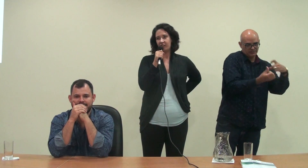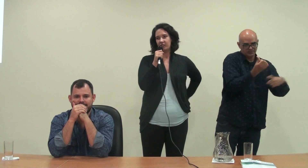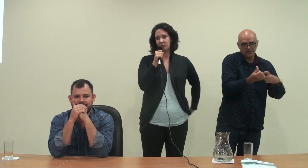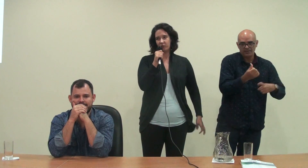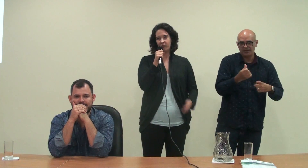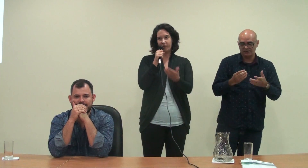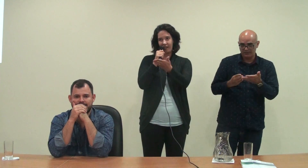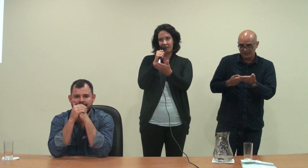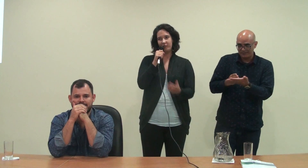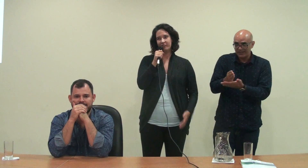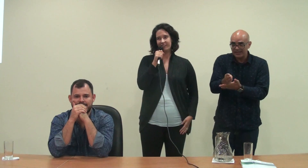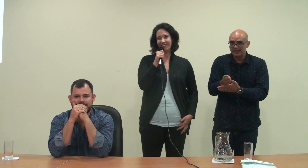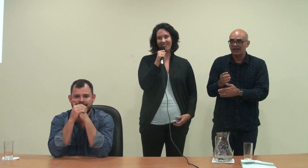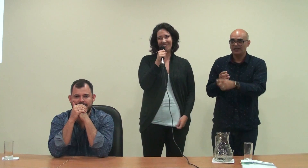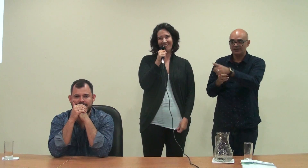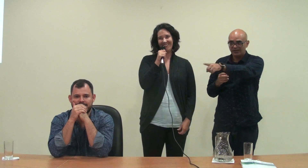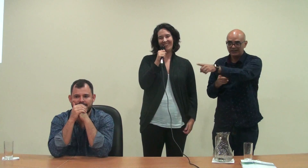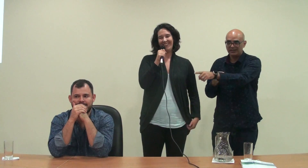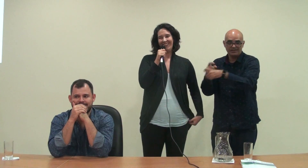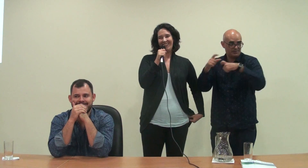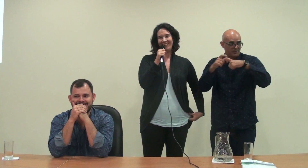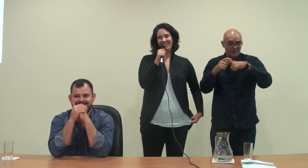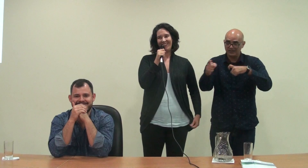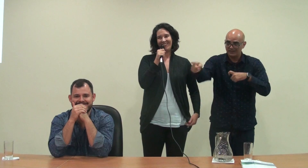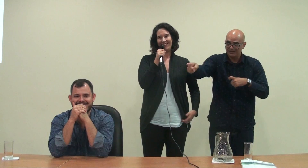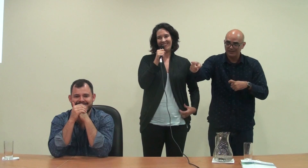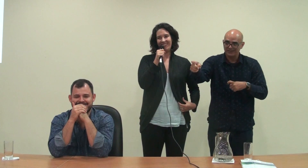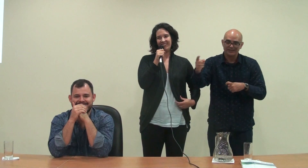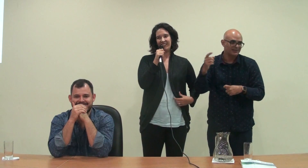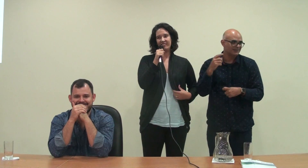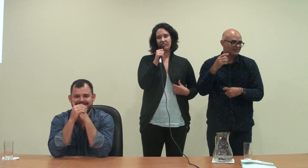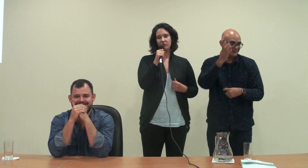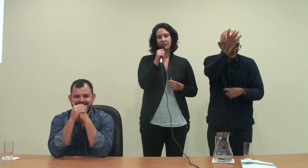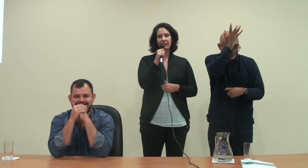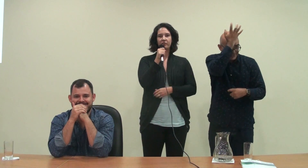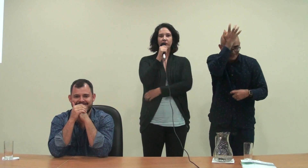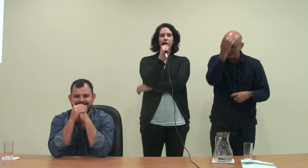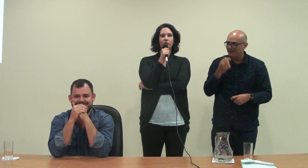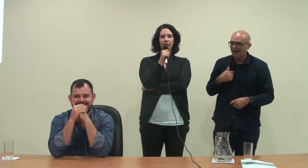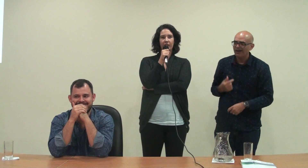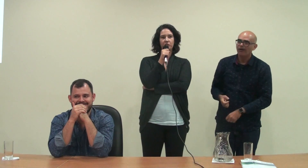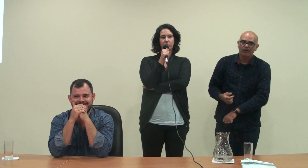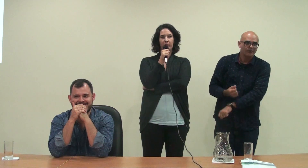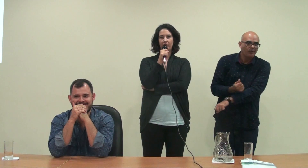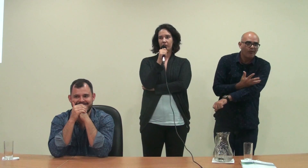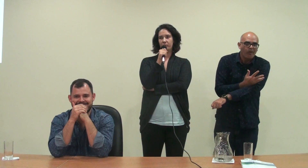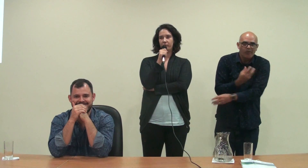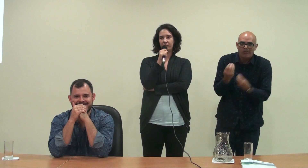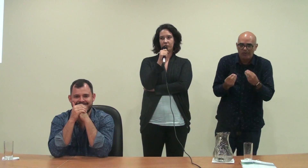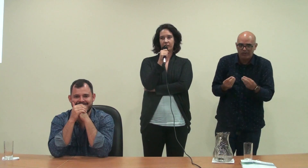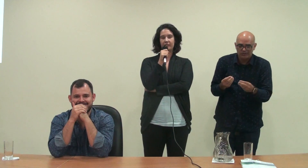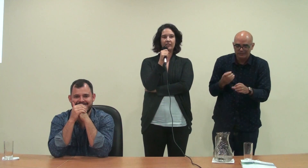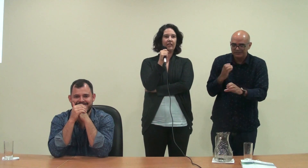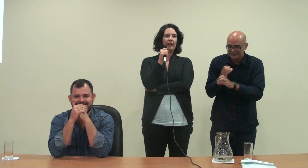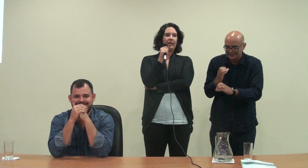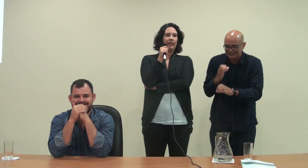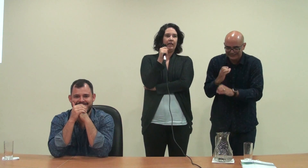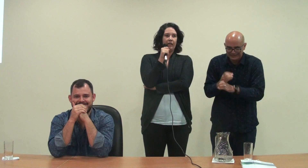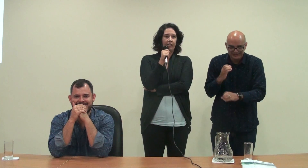com a entrada do Gabriel, né, que está aqui, tem sido um desafio muito grande para nós,